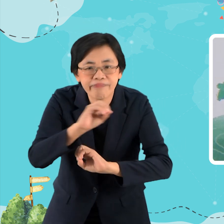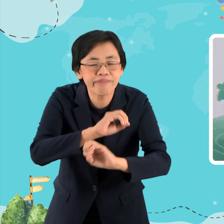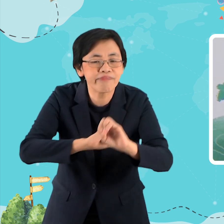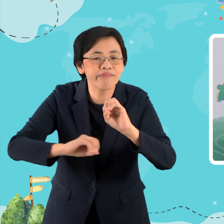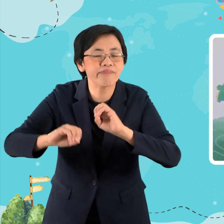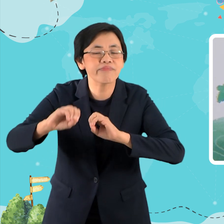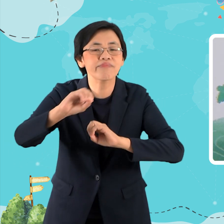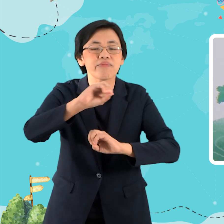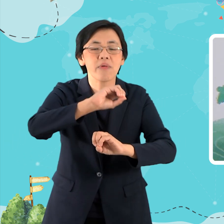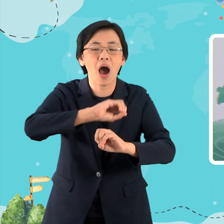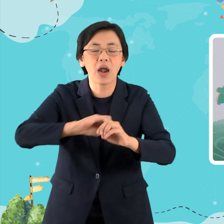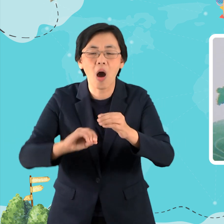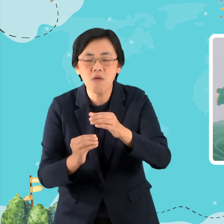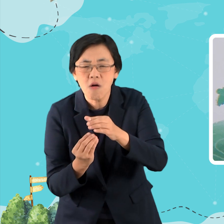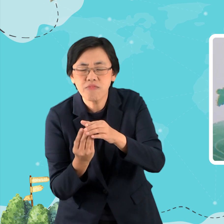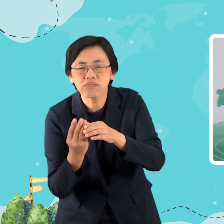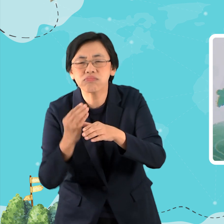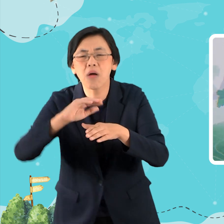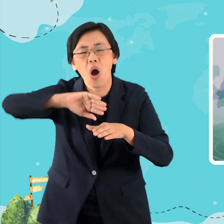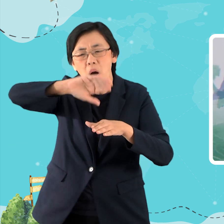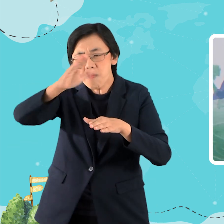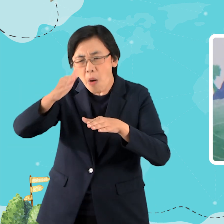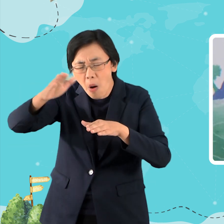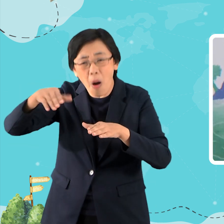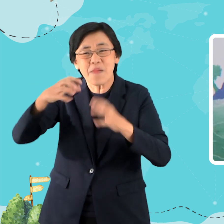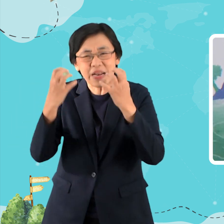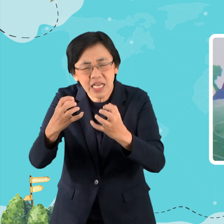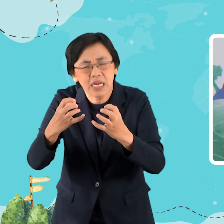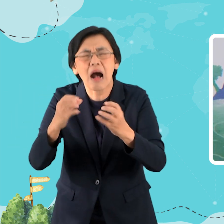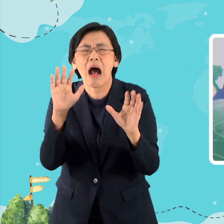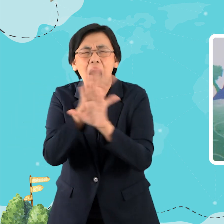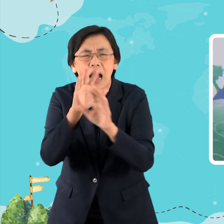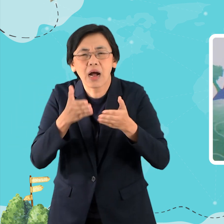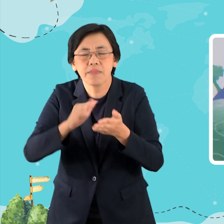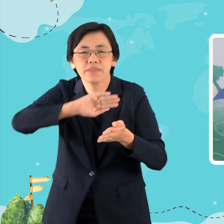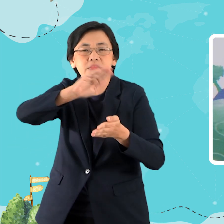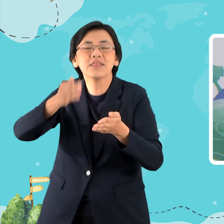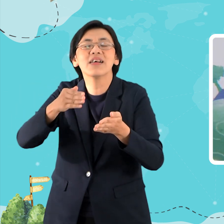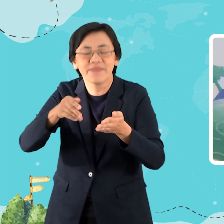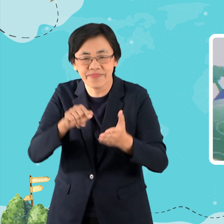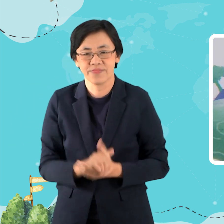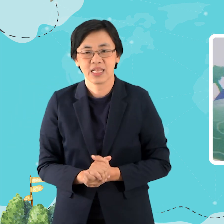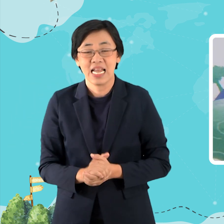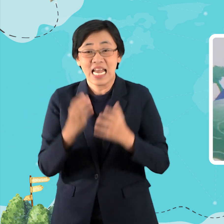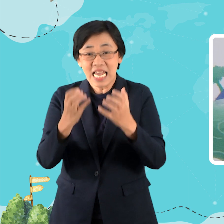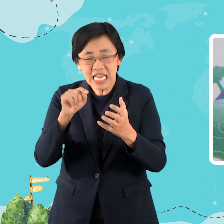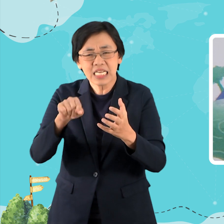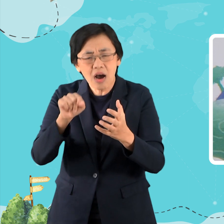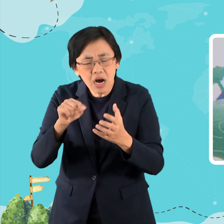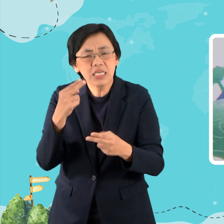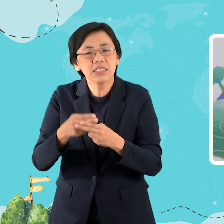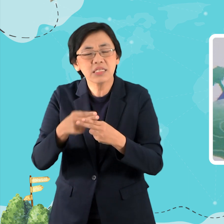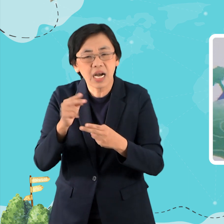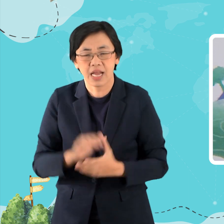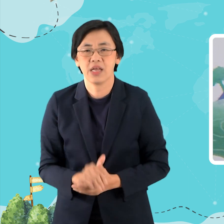ก้อนใหญ่คล้ายเรือสำเภาล่มขึ้นแทนที่ปัจจุบันหินก้อนนั้นรู้จักกันในชื่อย